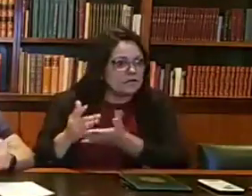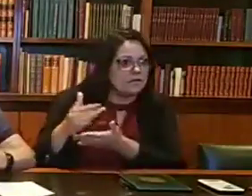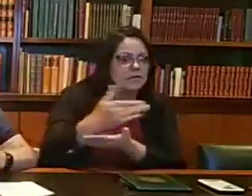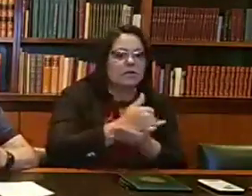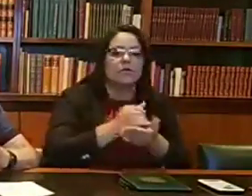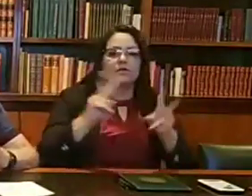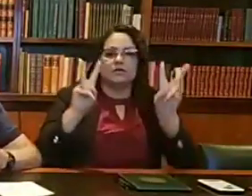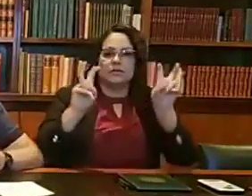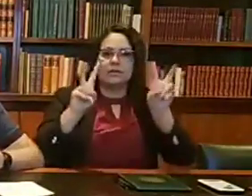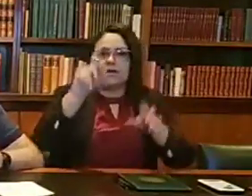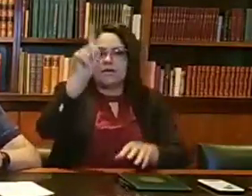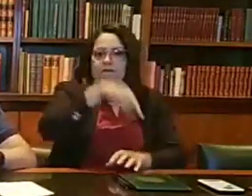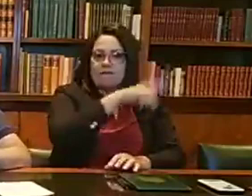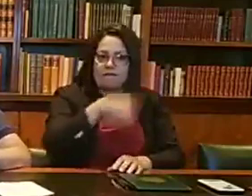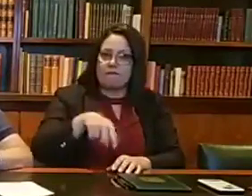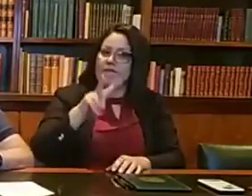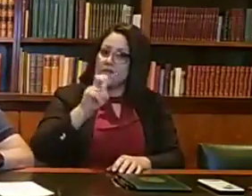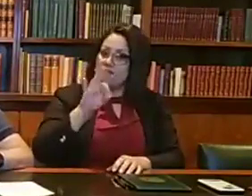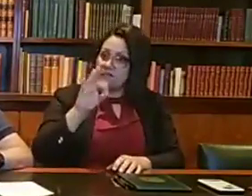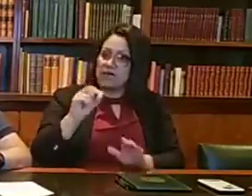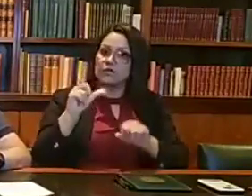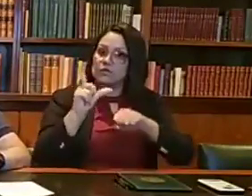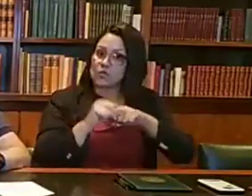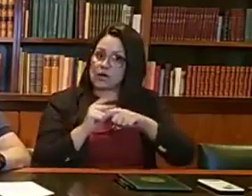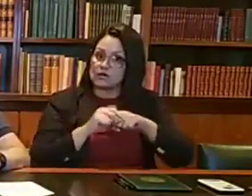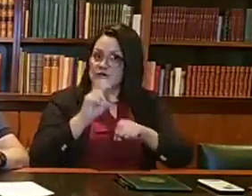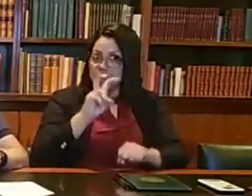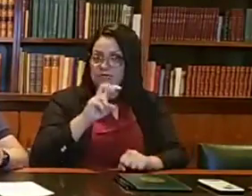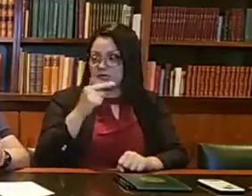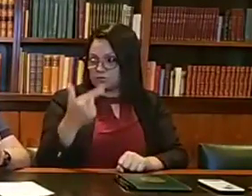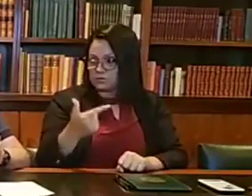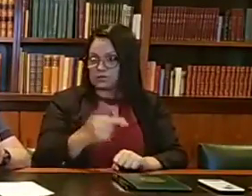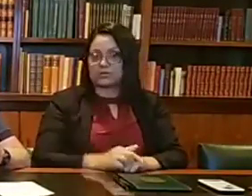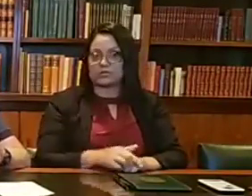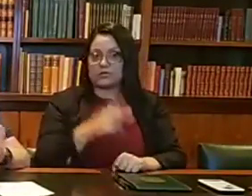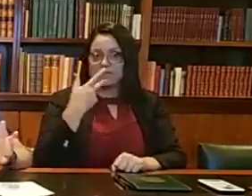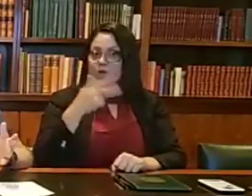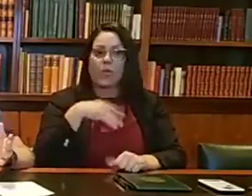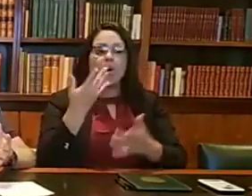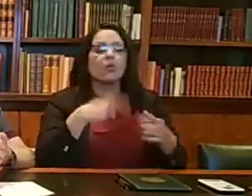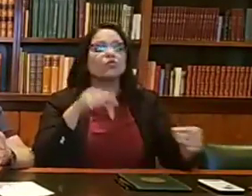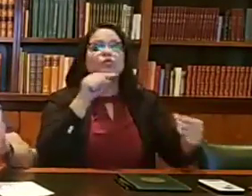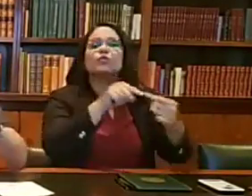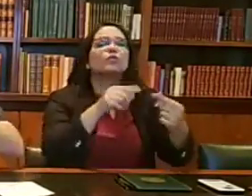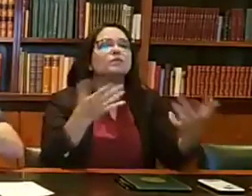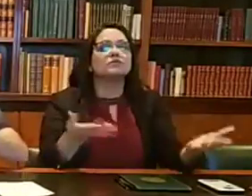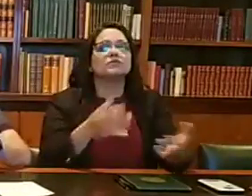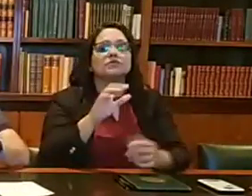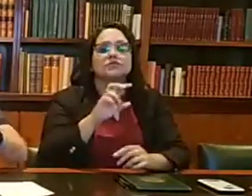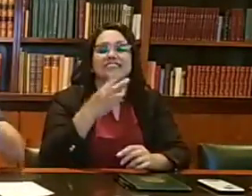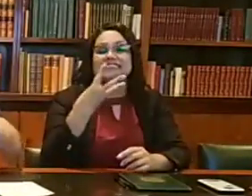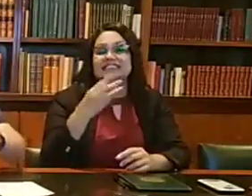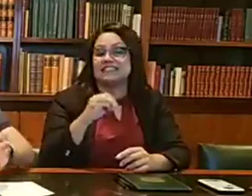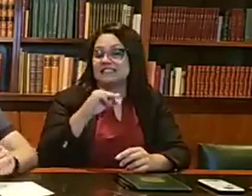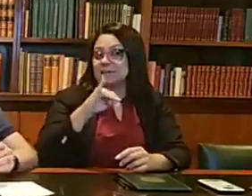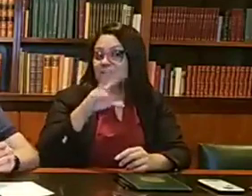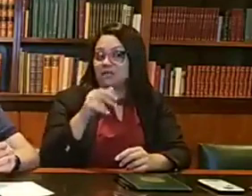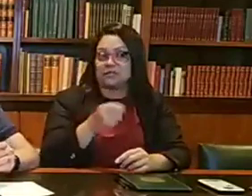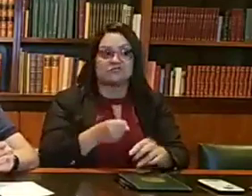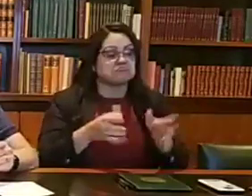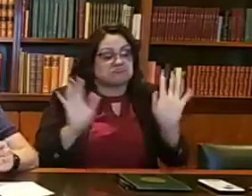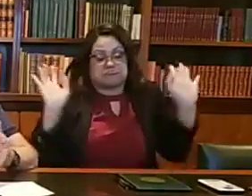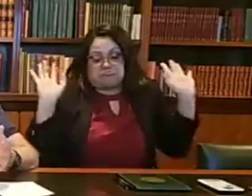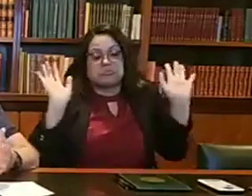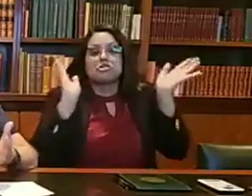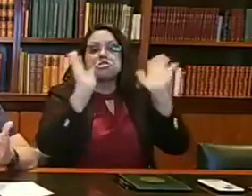aquela história dos 30 bilhões, tá certo? Que quem definiria o destino desses 30 bilhões seria o Congresso Nacional. Bem, que interessa? Foi